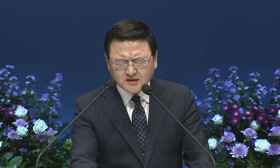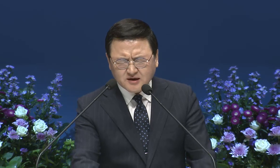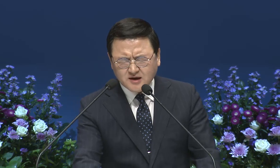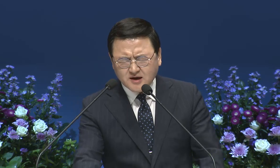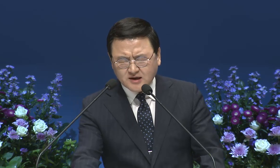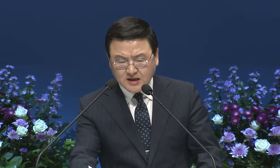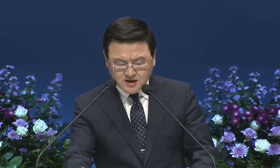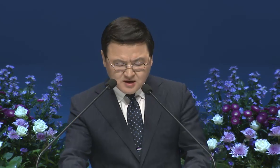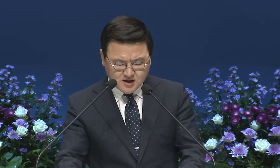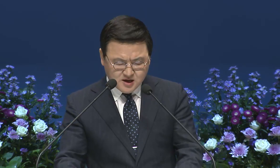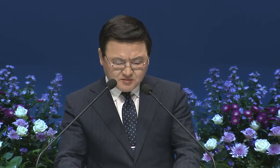기도드리옵나이다. 아멘.